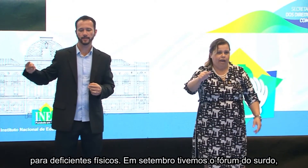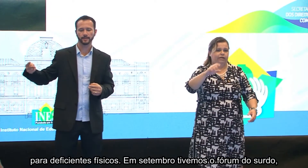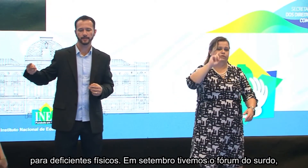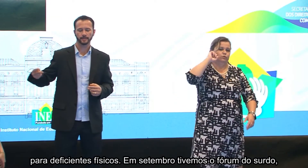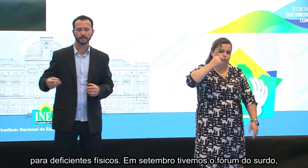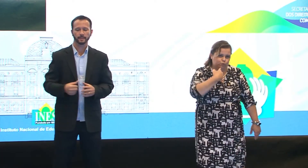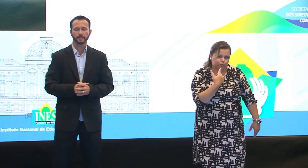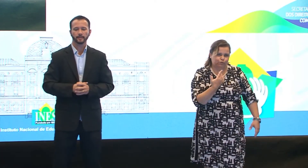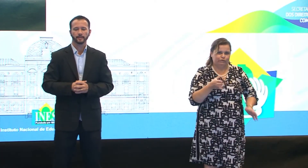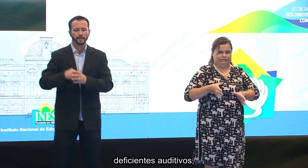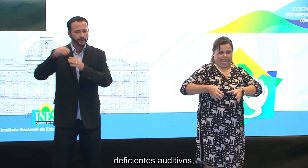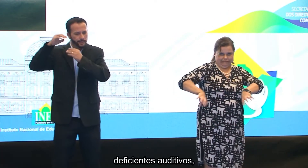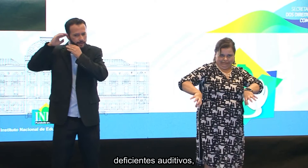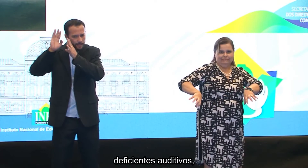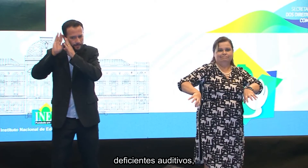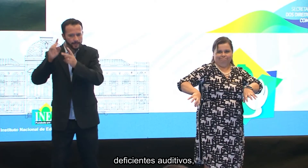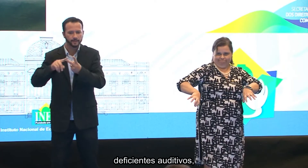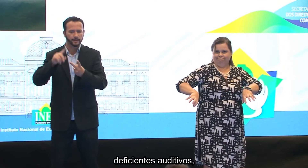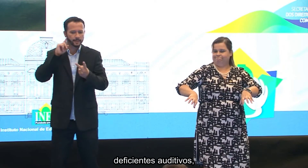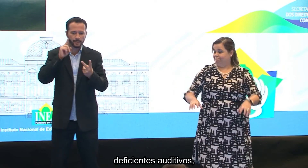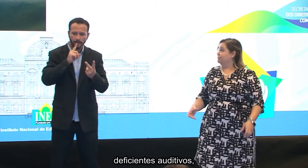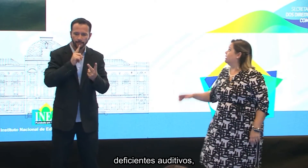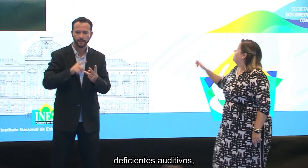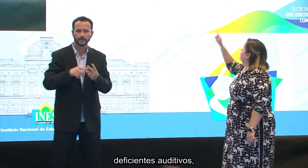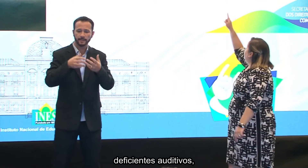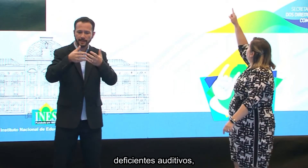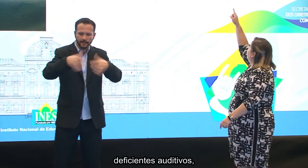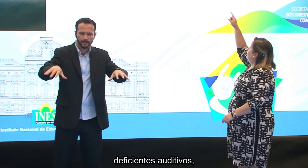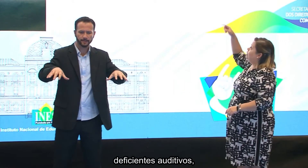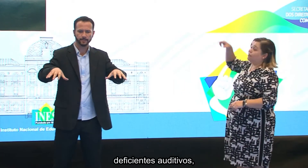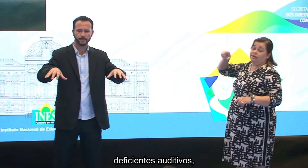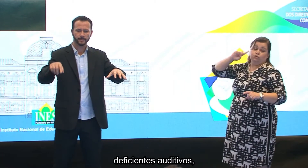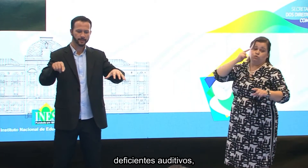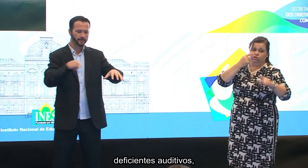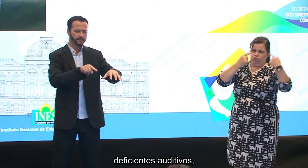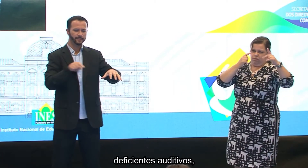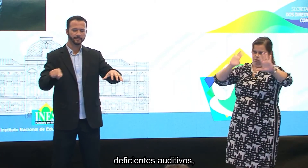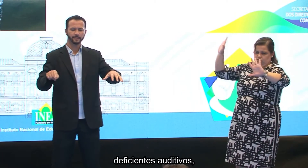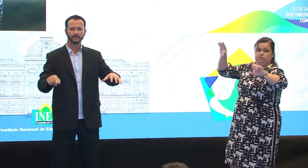surdo. Surdos, deficientes auditivos. Então tivemos